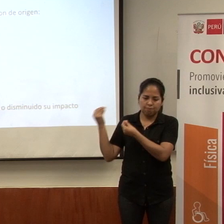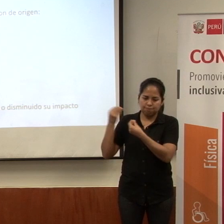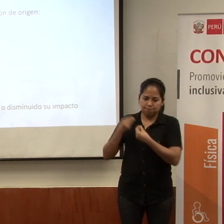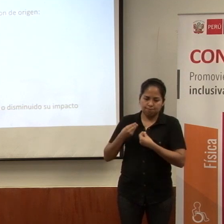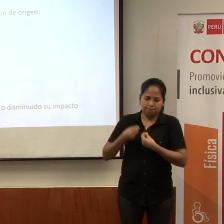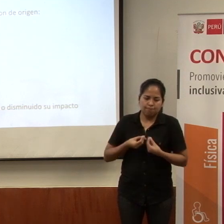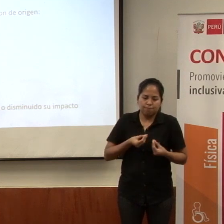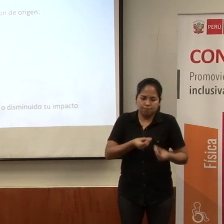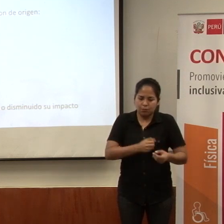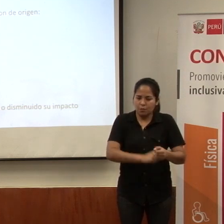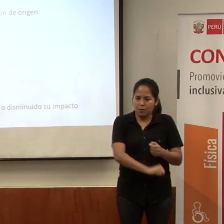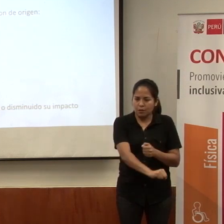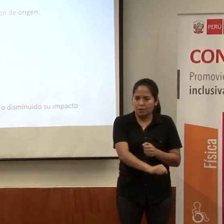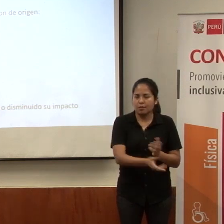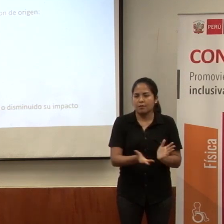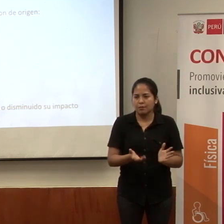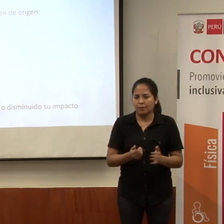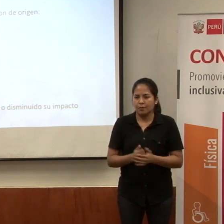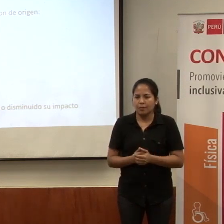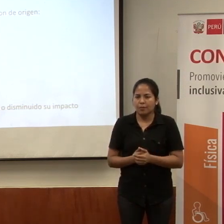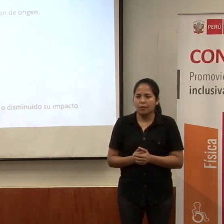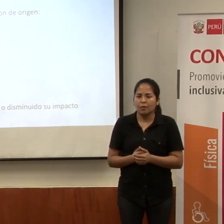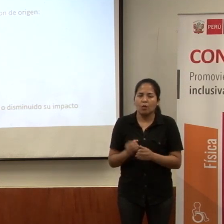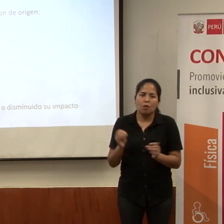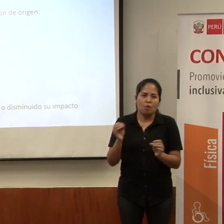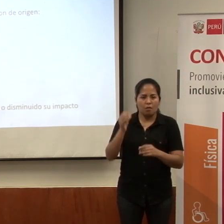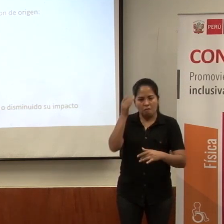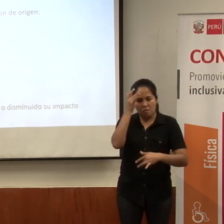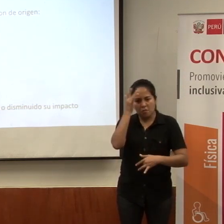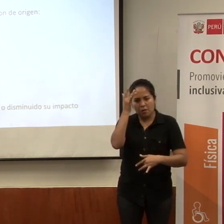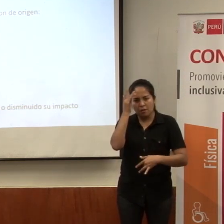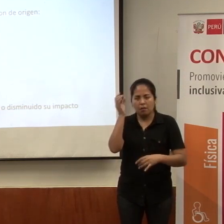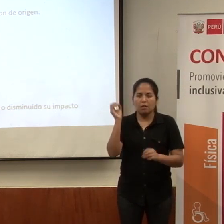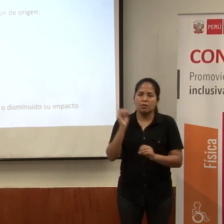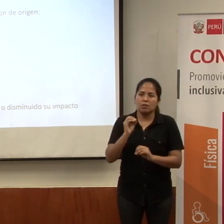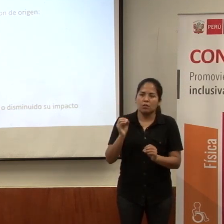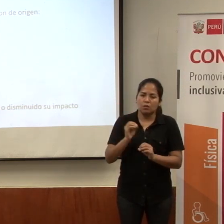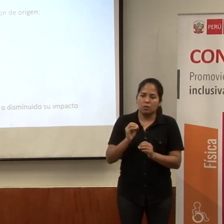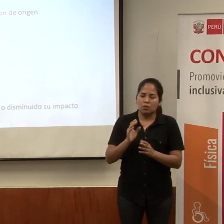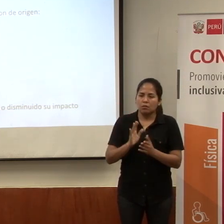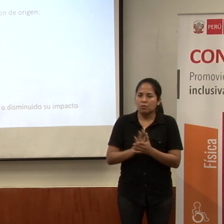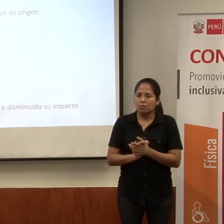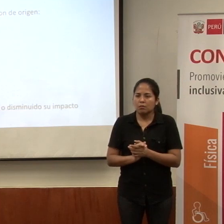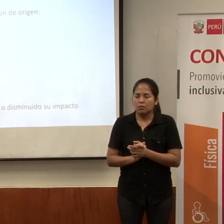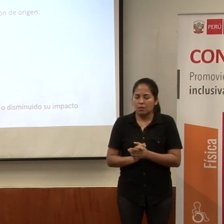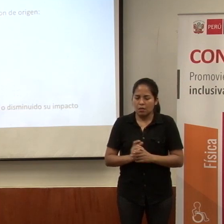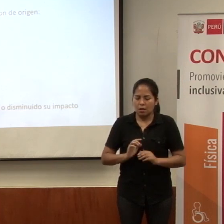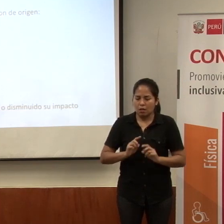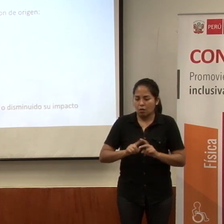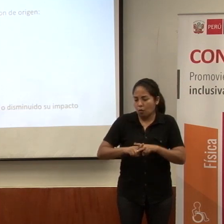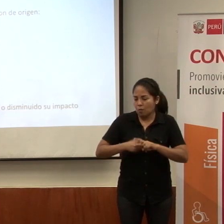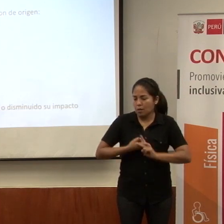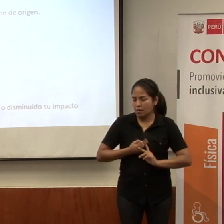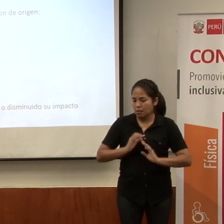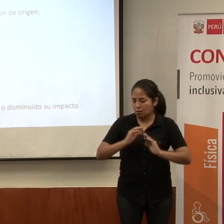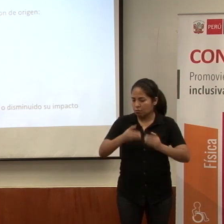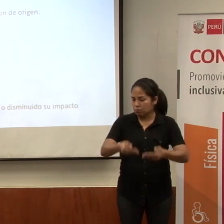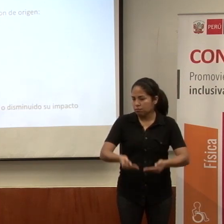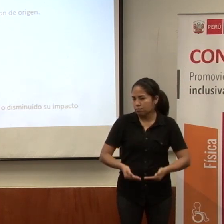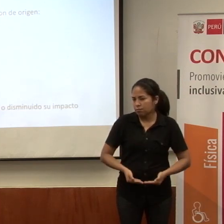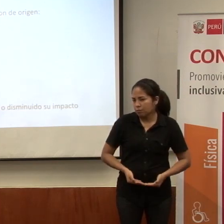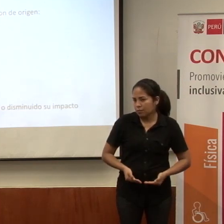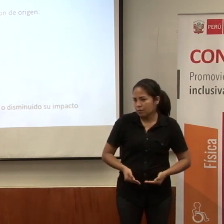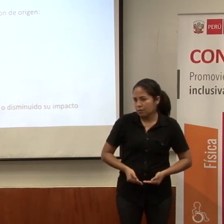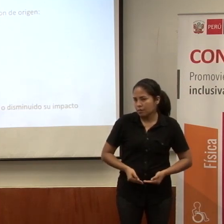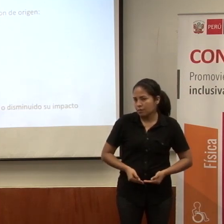con genéticas, pero también con procesos, enfermedades o situaciones que se dan dentro del útero materno, y por eso es tan